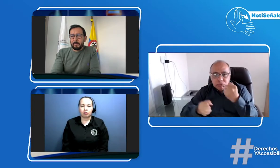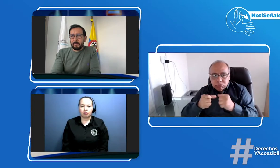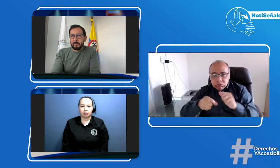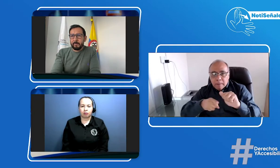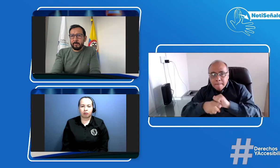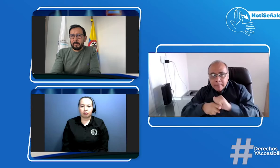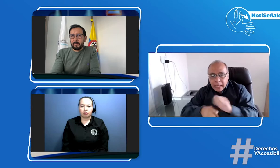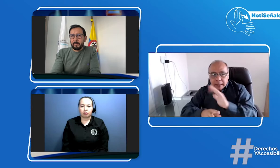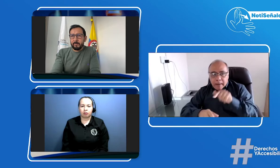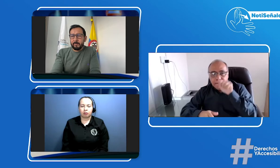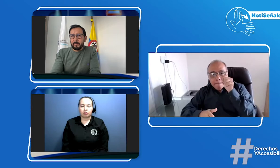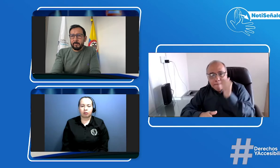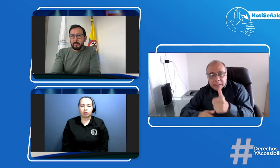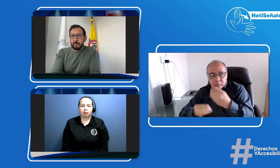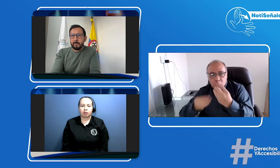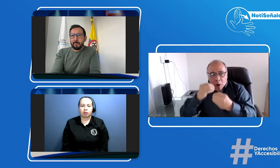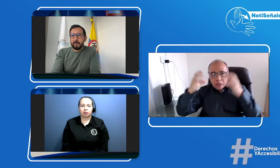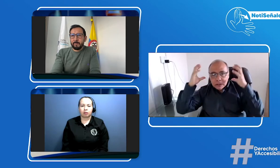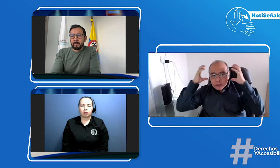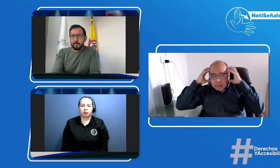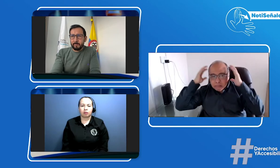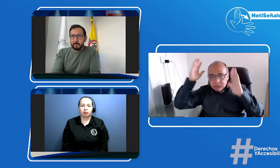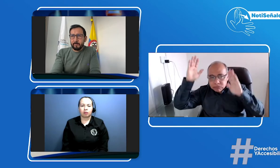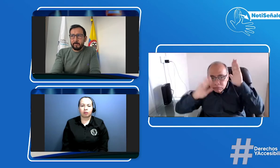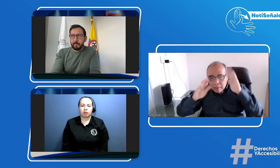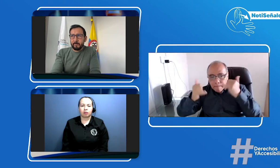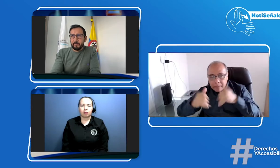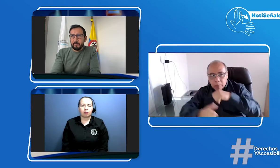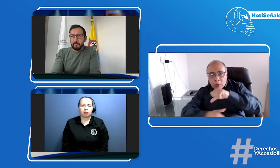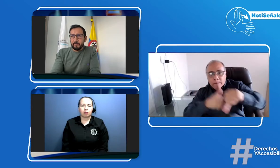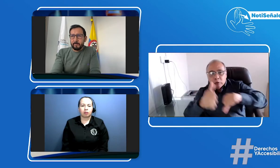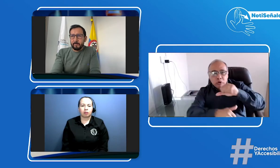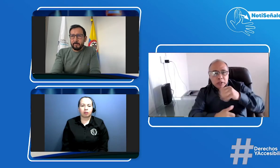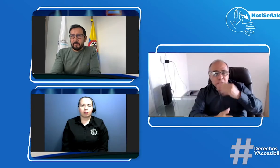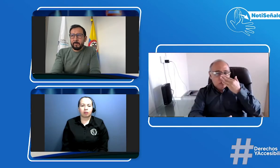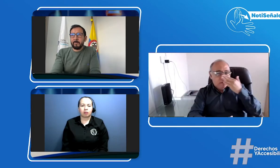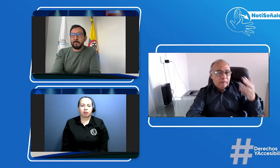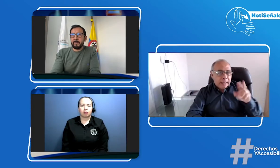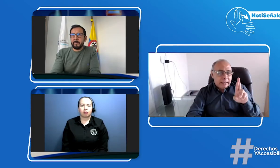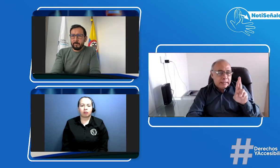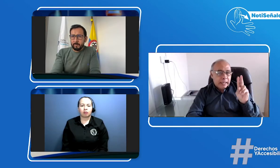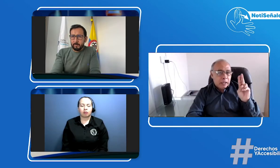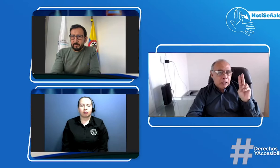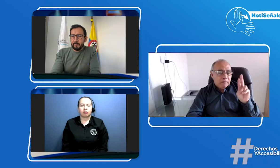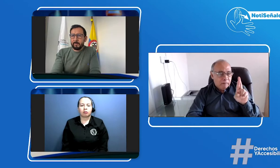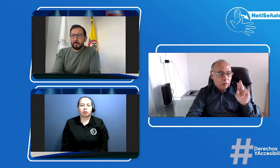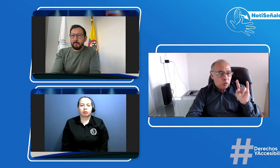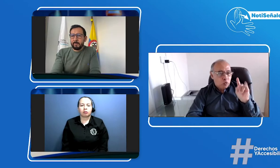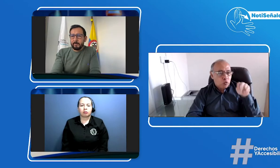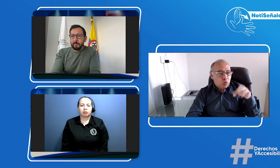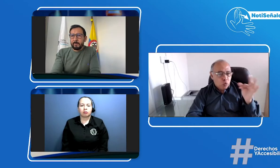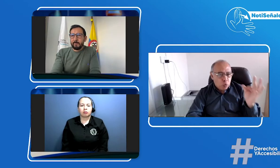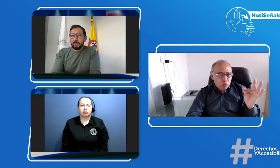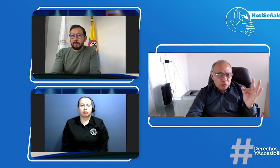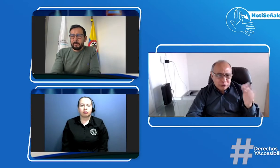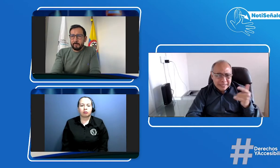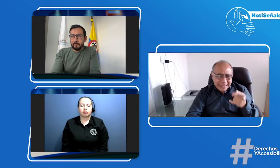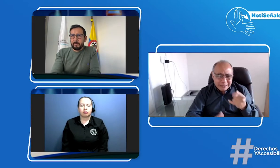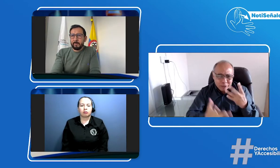pasos en el OSEA hacer la parte teórica la parte práctica pasar por la audiometría sacar el